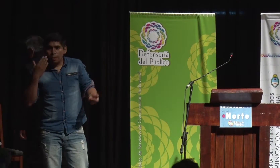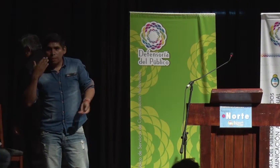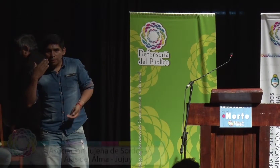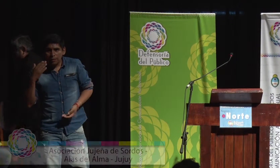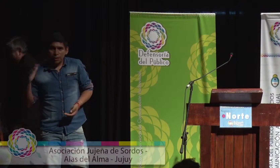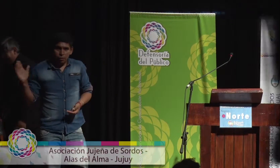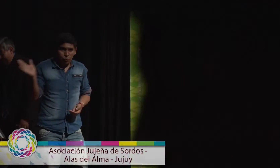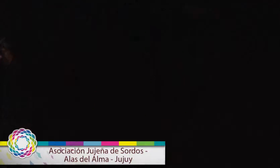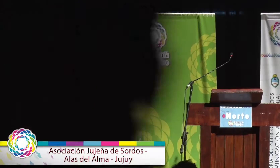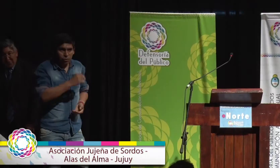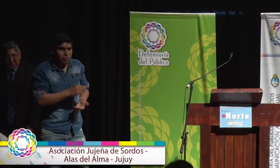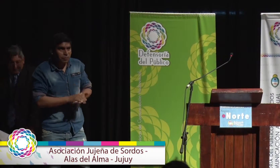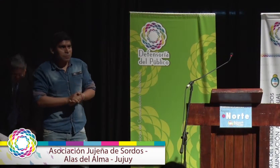¿Qué tal? Buenas tardes a todos.